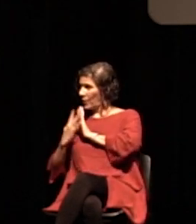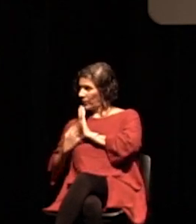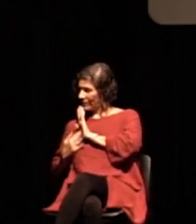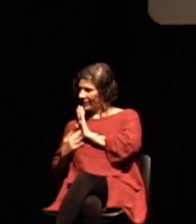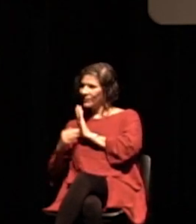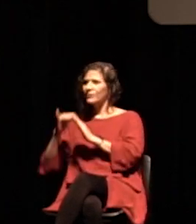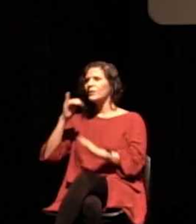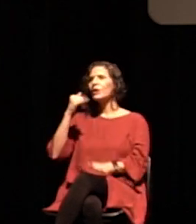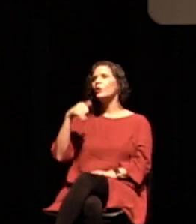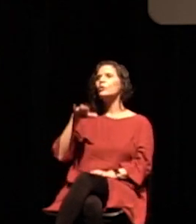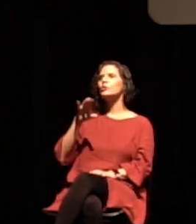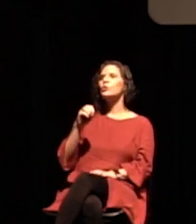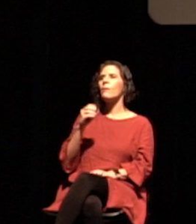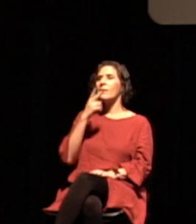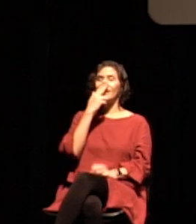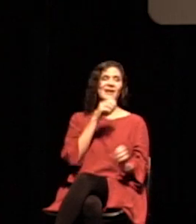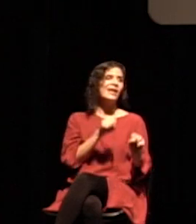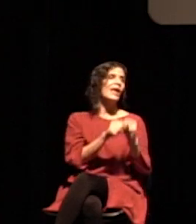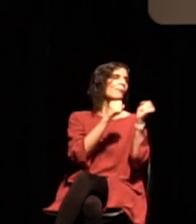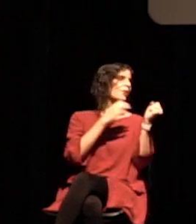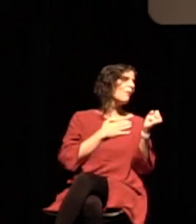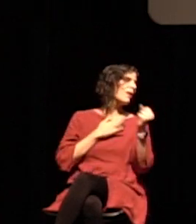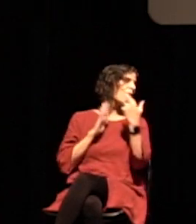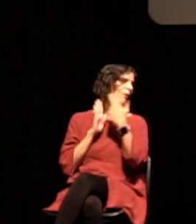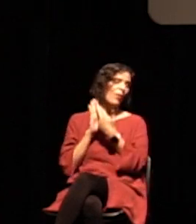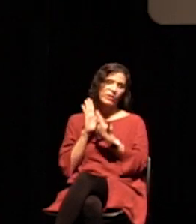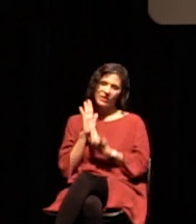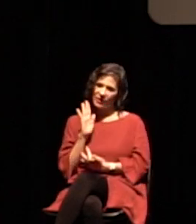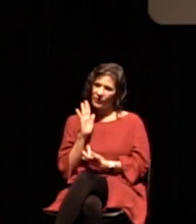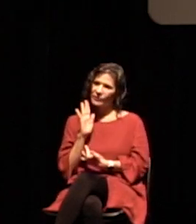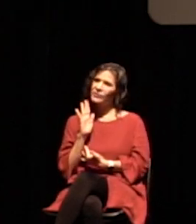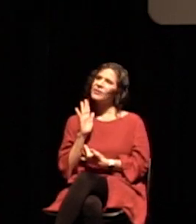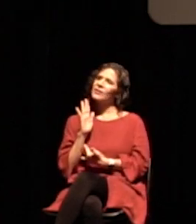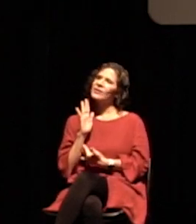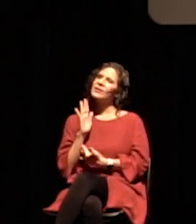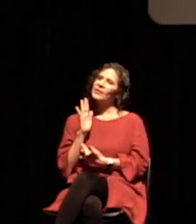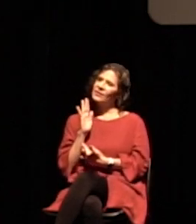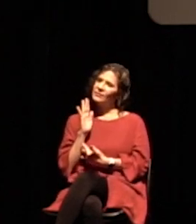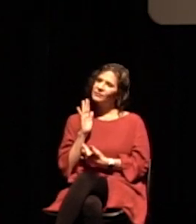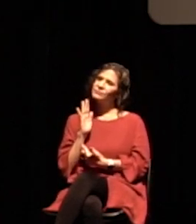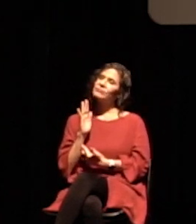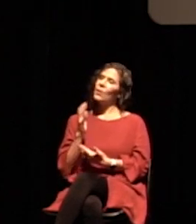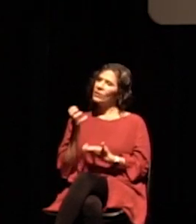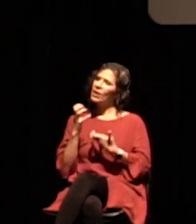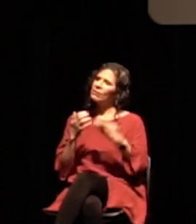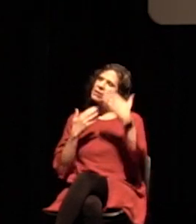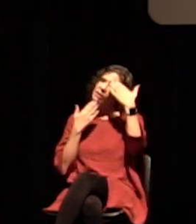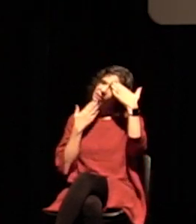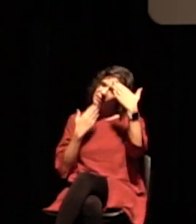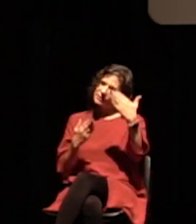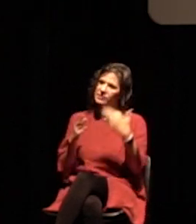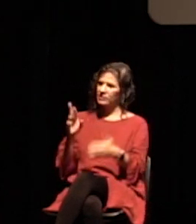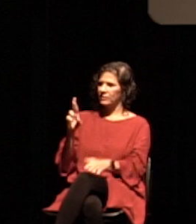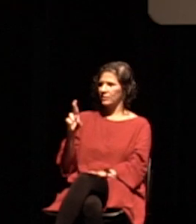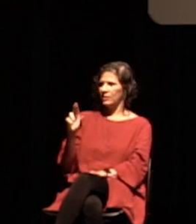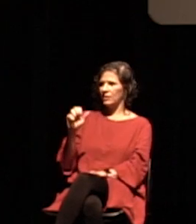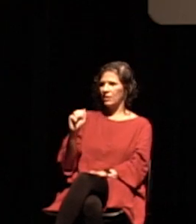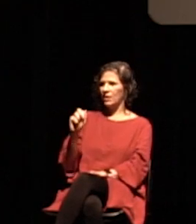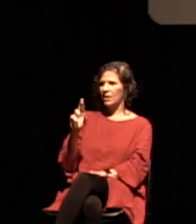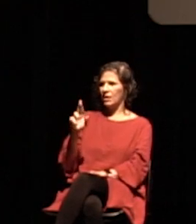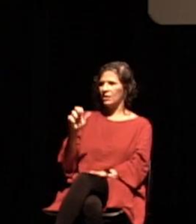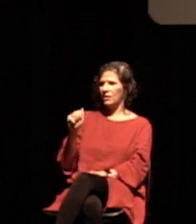João desmontou o meu roteiro, mas foi muito bom. Eu gostaria de agradecer a Rara